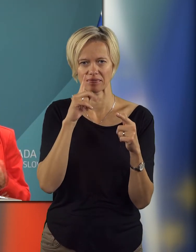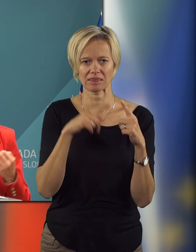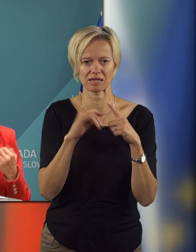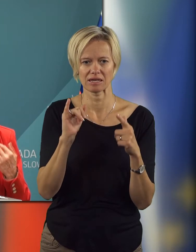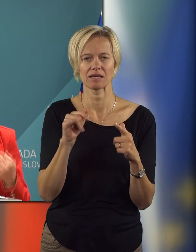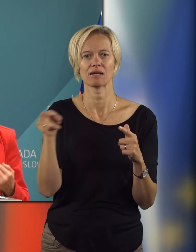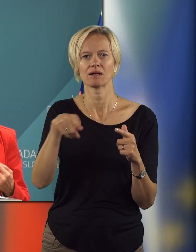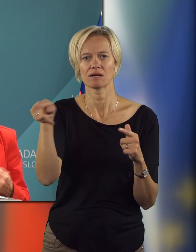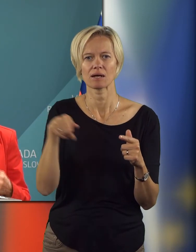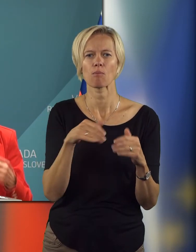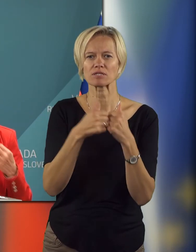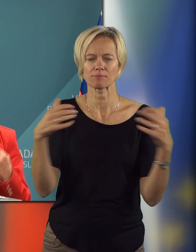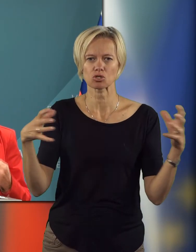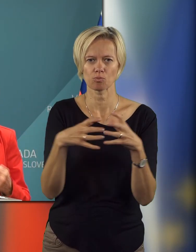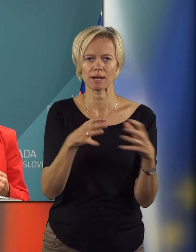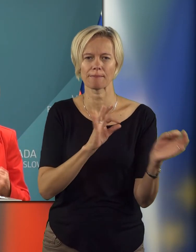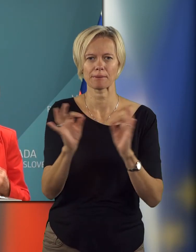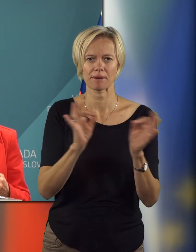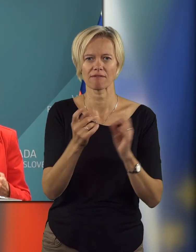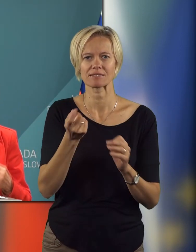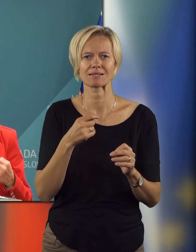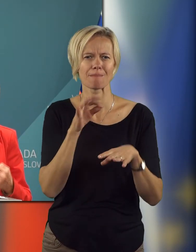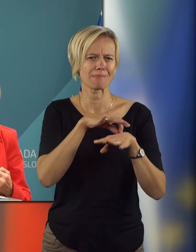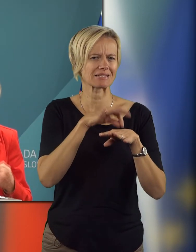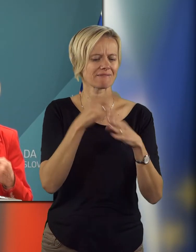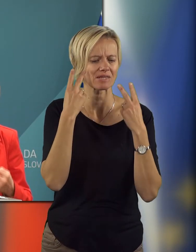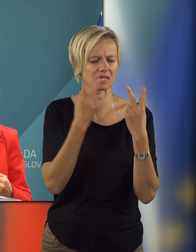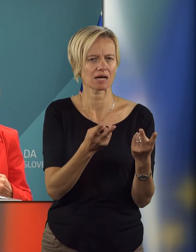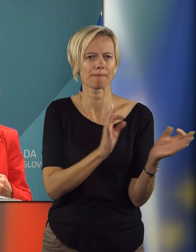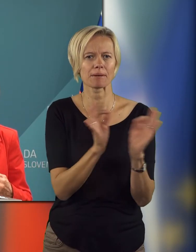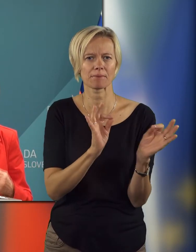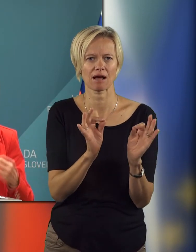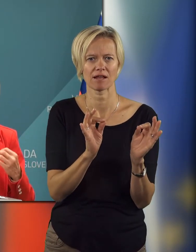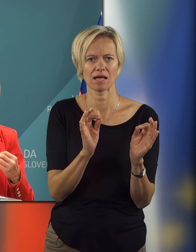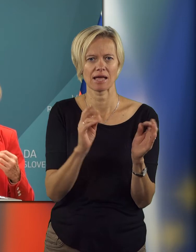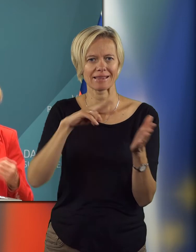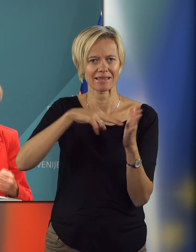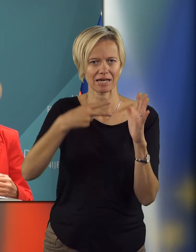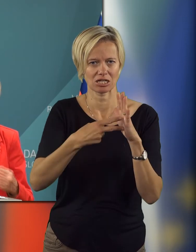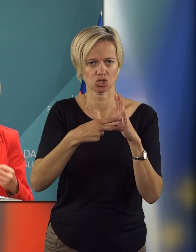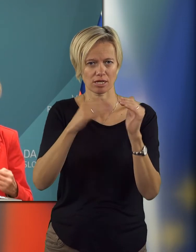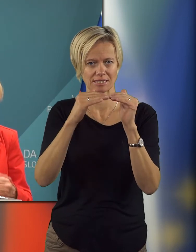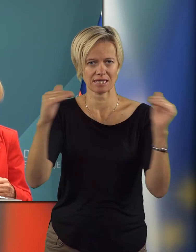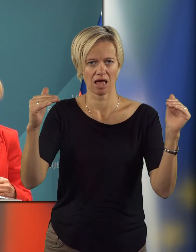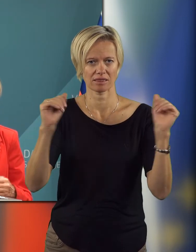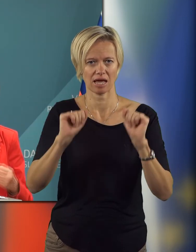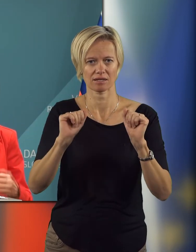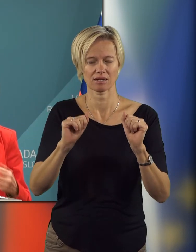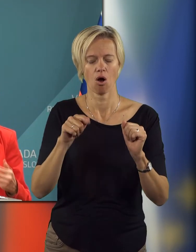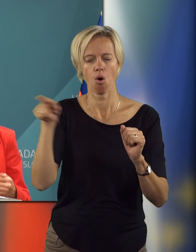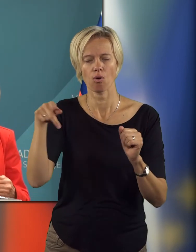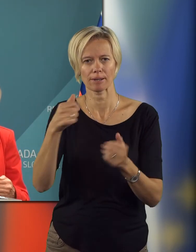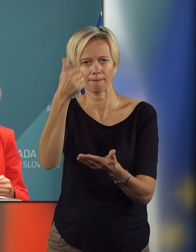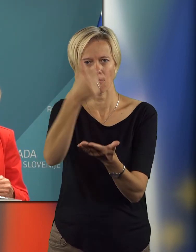skupina pripravila z medicinskega vidika aspekta tehnične standarde, da